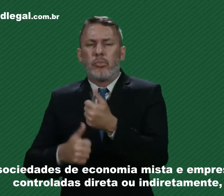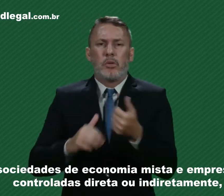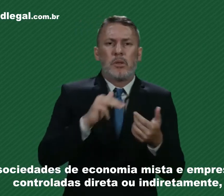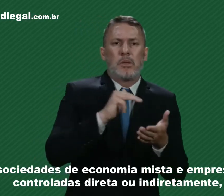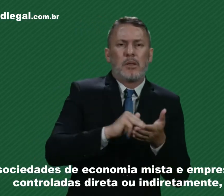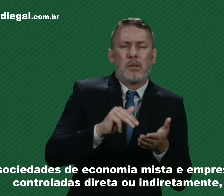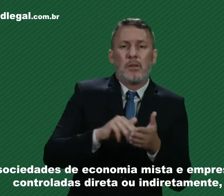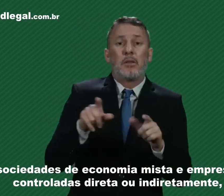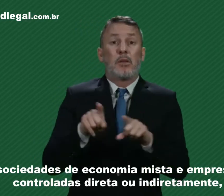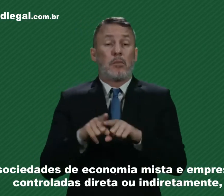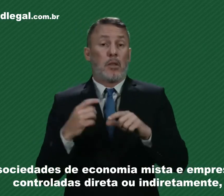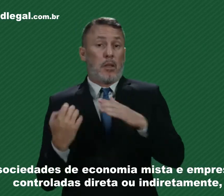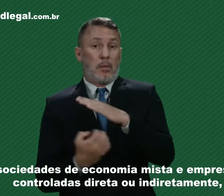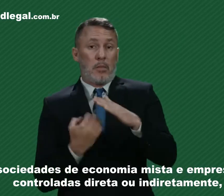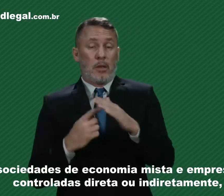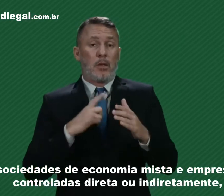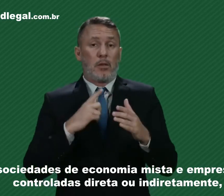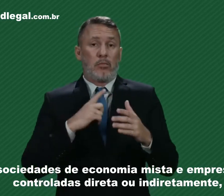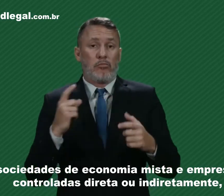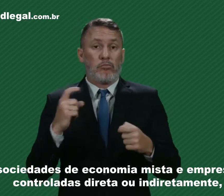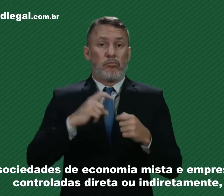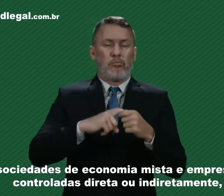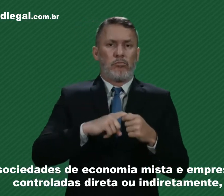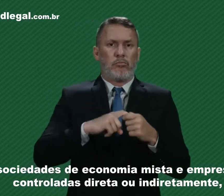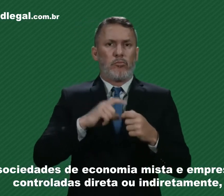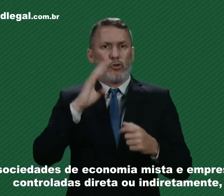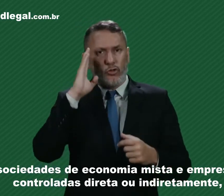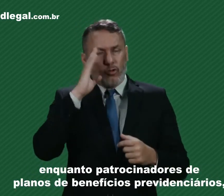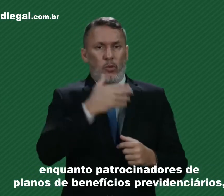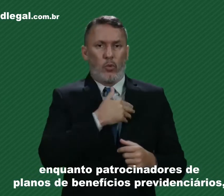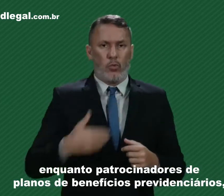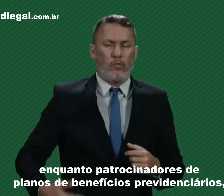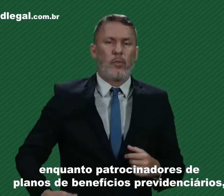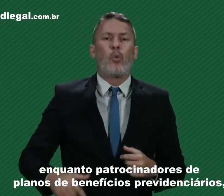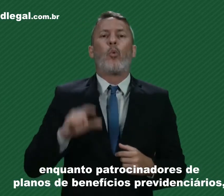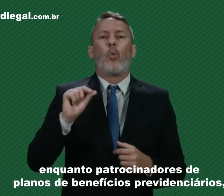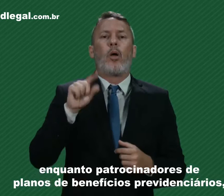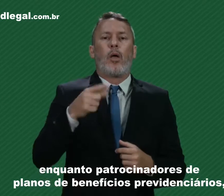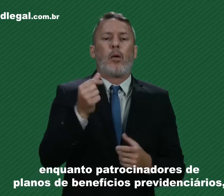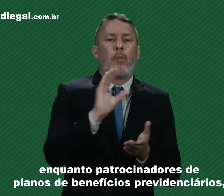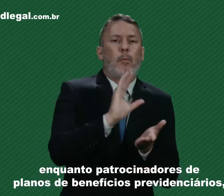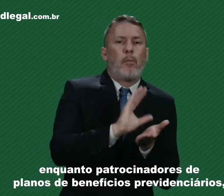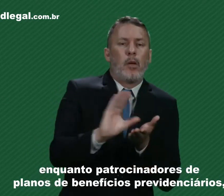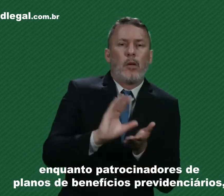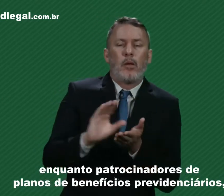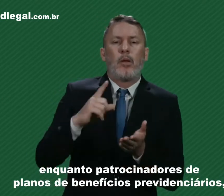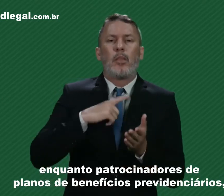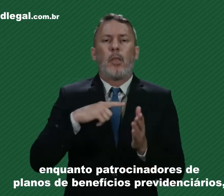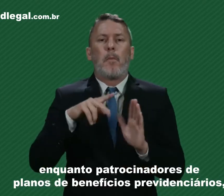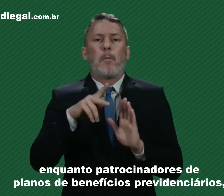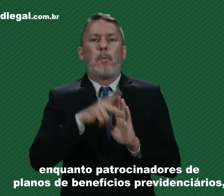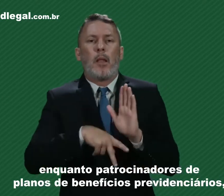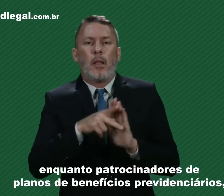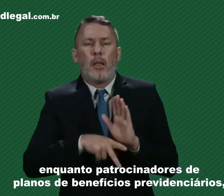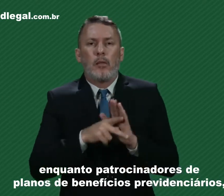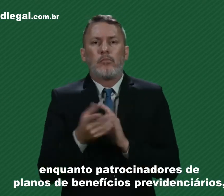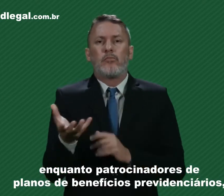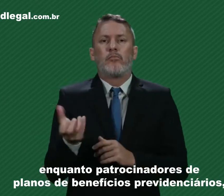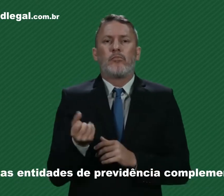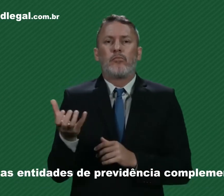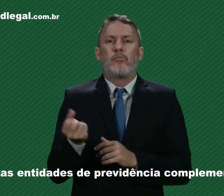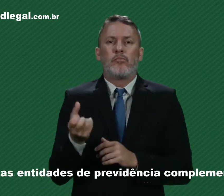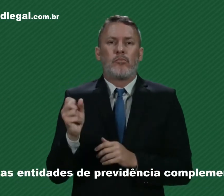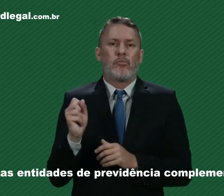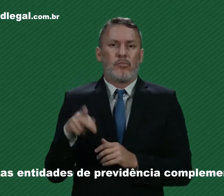economia mista e empresas controladas direta ou indiretamente, enquanto patrocinadores de planos de benefícios